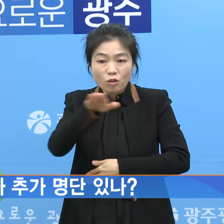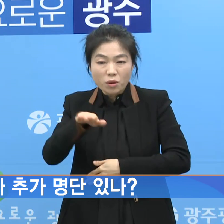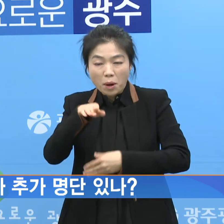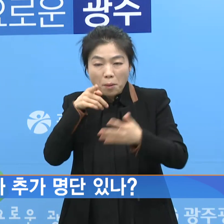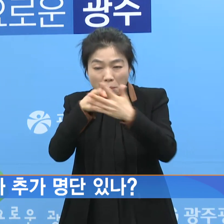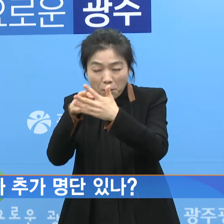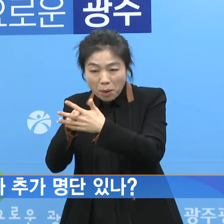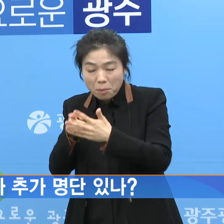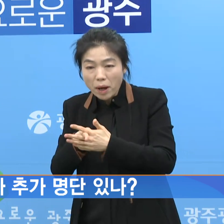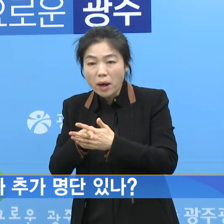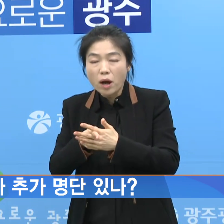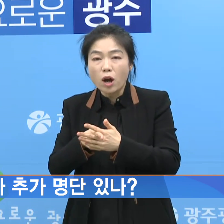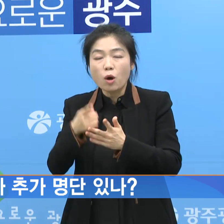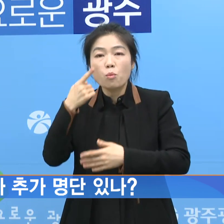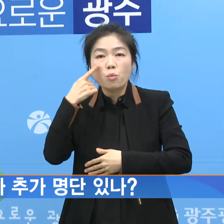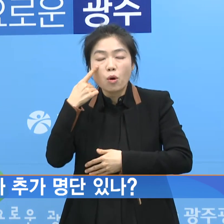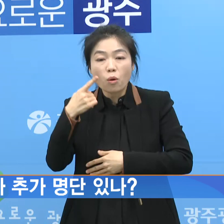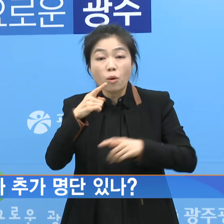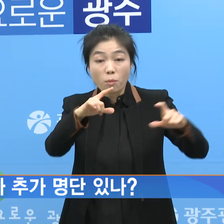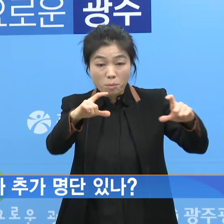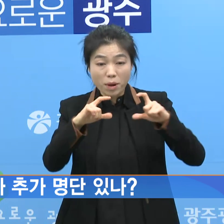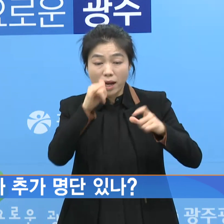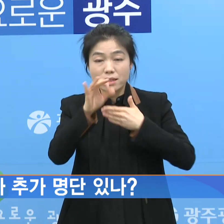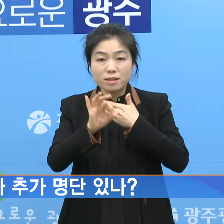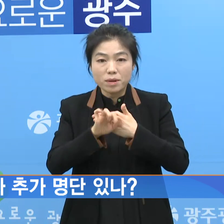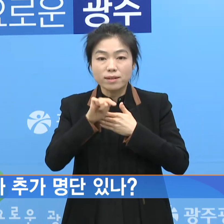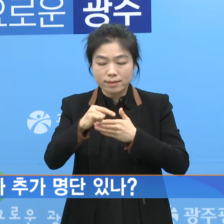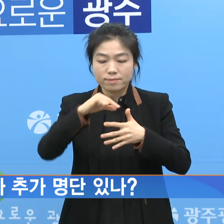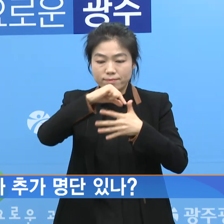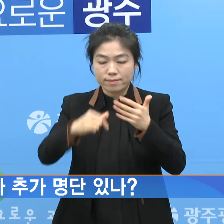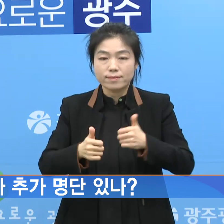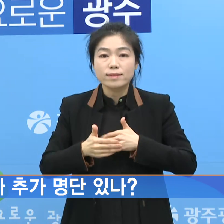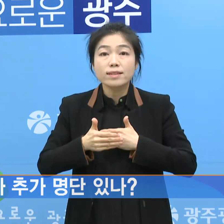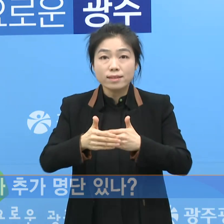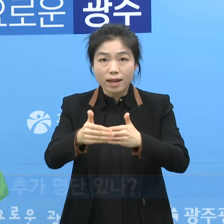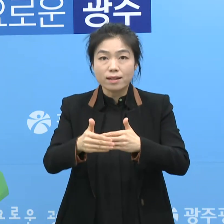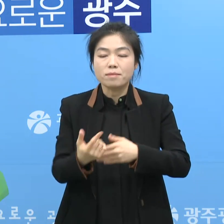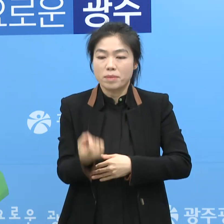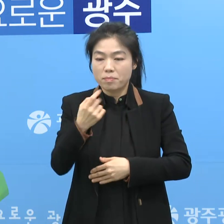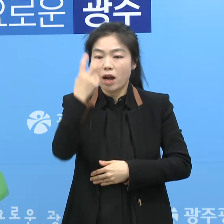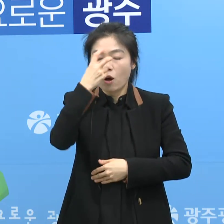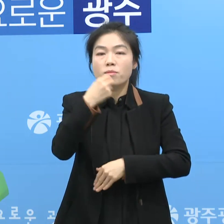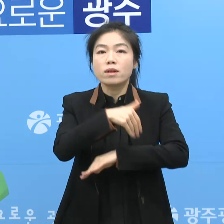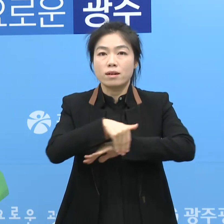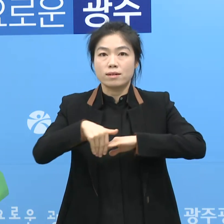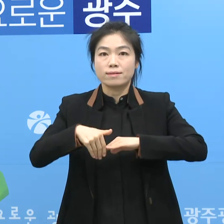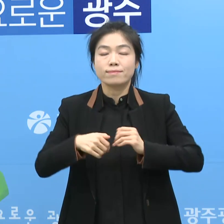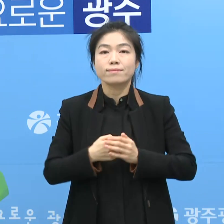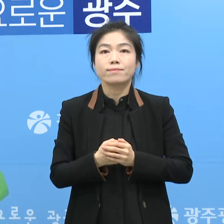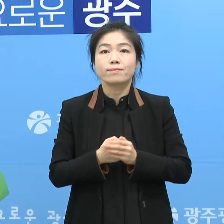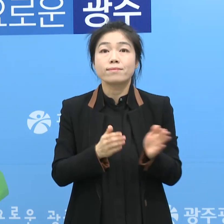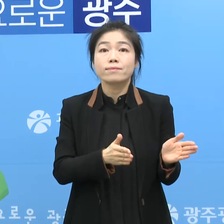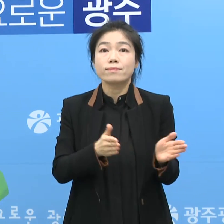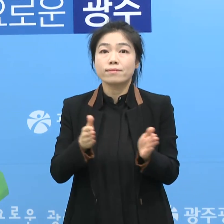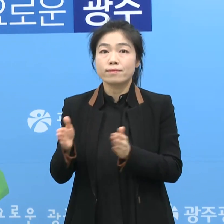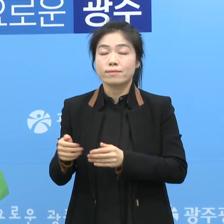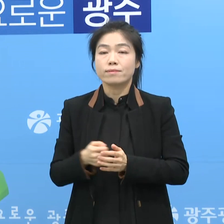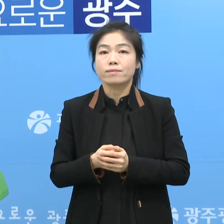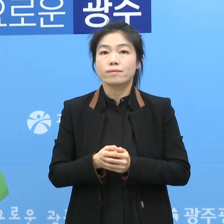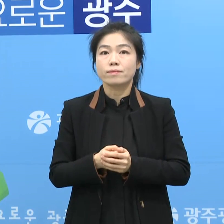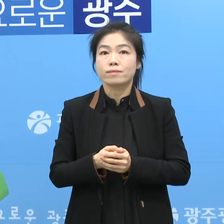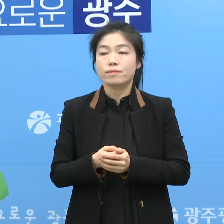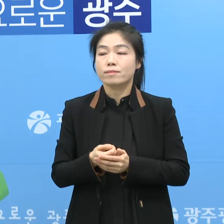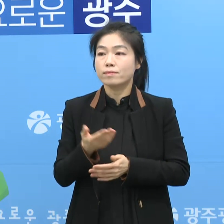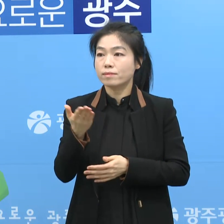오면 그 절차에 따라 신속하게 검사를 한다든지 조치를 하겠습니다. 예, 다음 질문 받겠습니다.